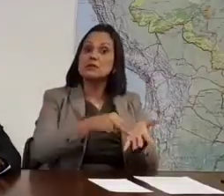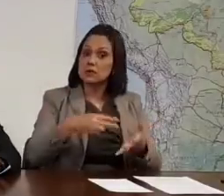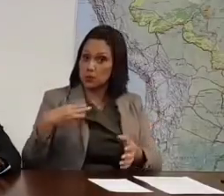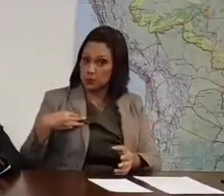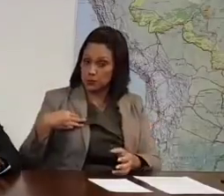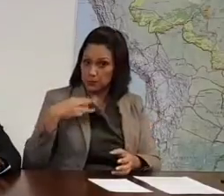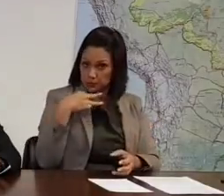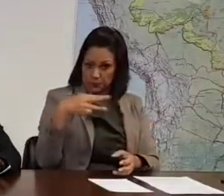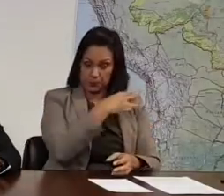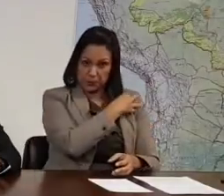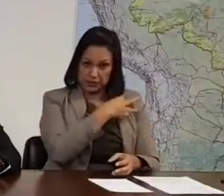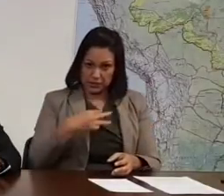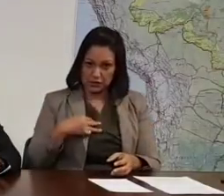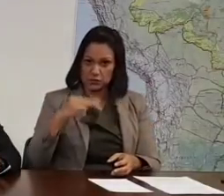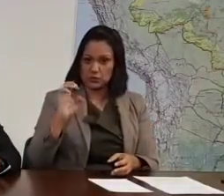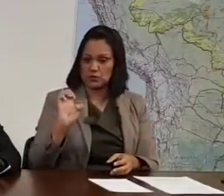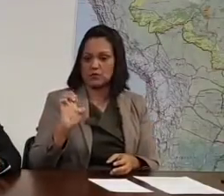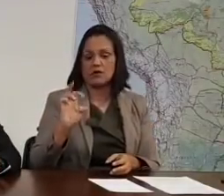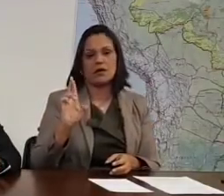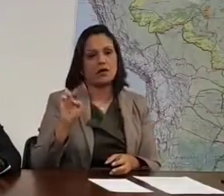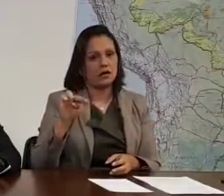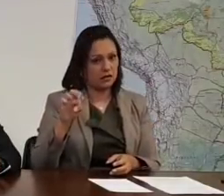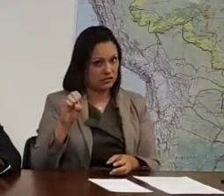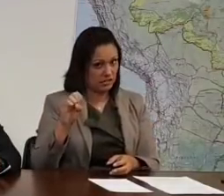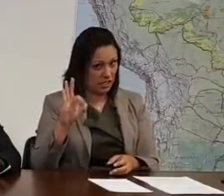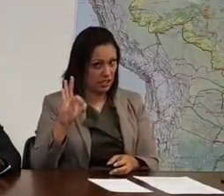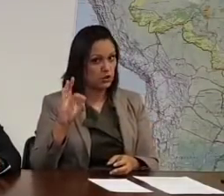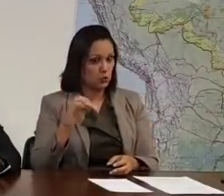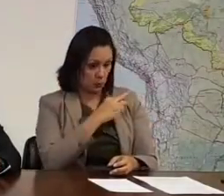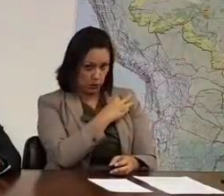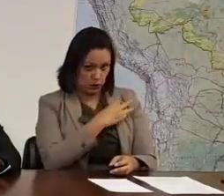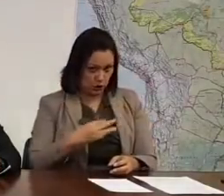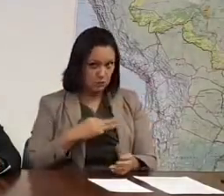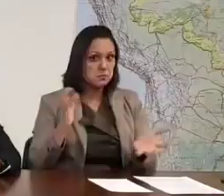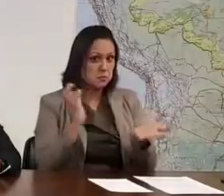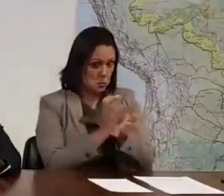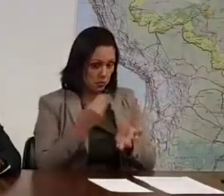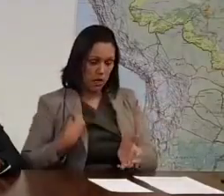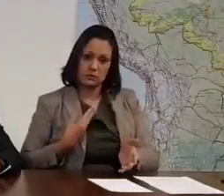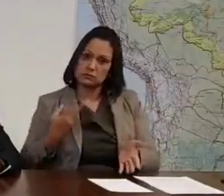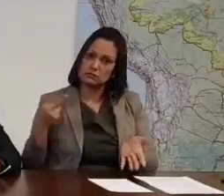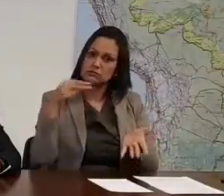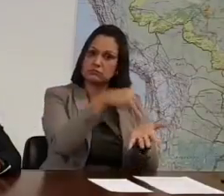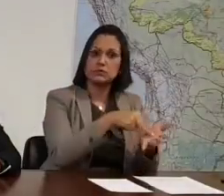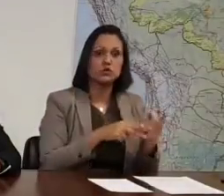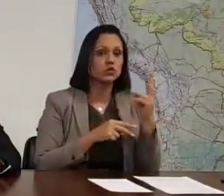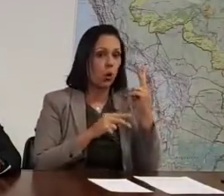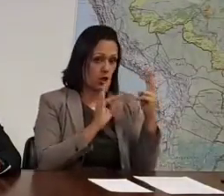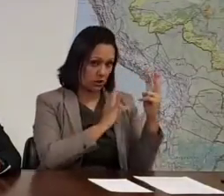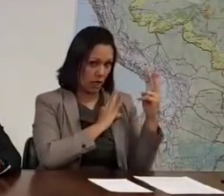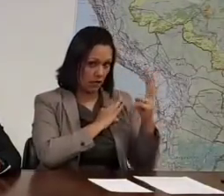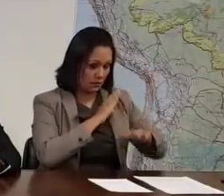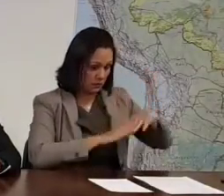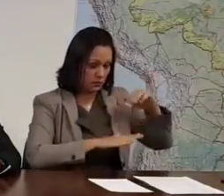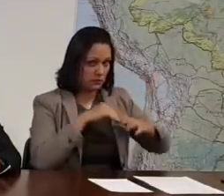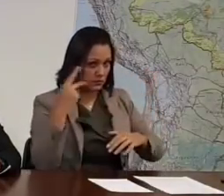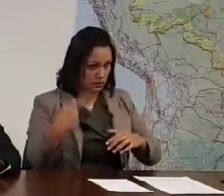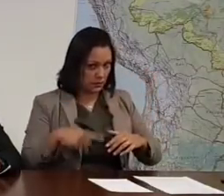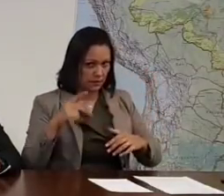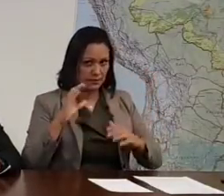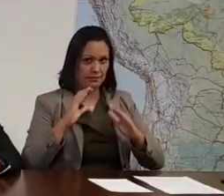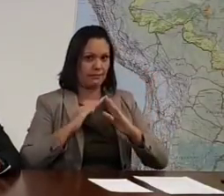sua equipe, e nós enviamos dois técnicos aqui da Casa Civil, um